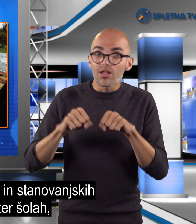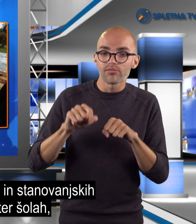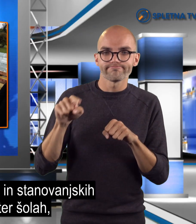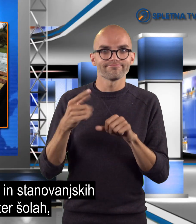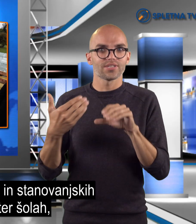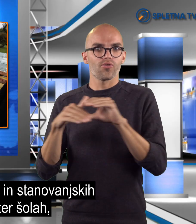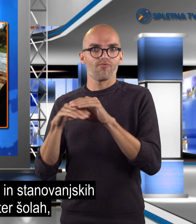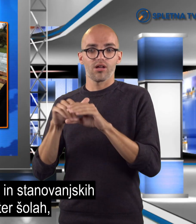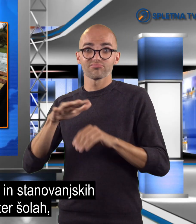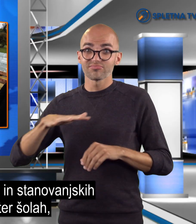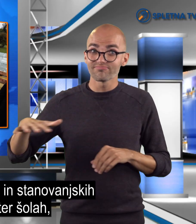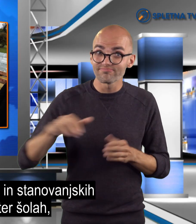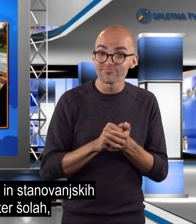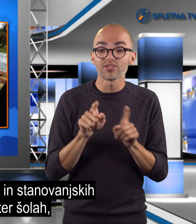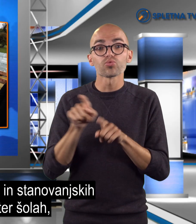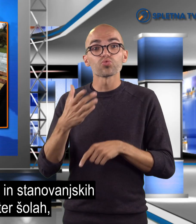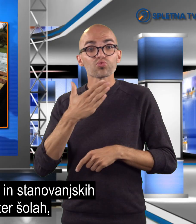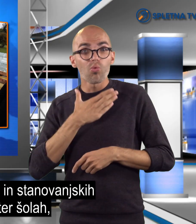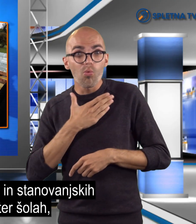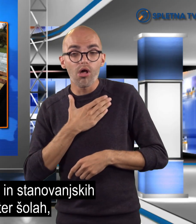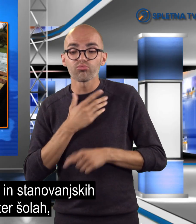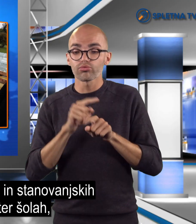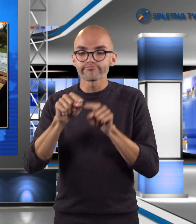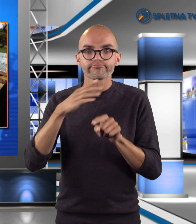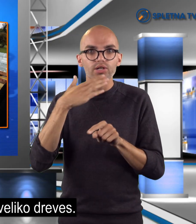šolah. Padlo je tudi veliko dreves.